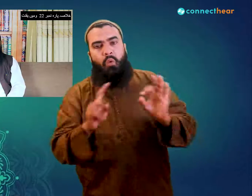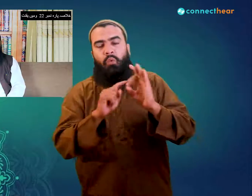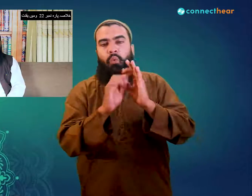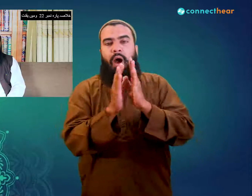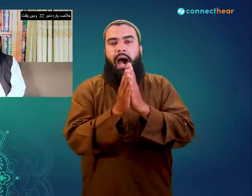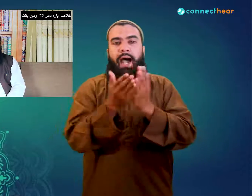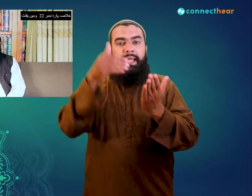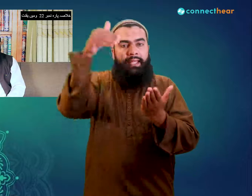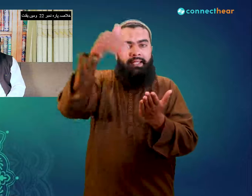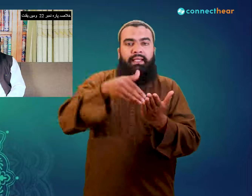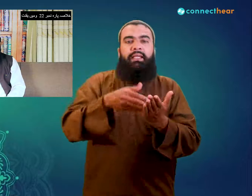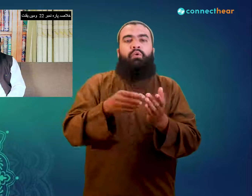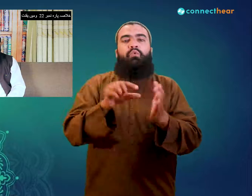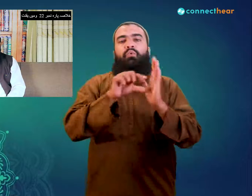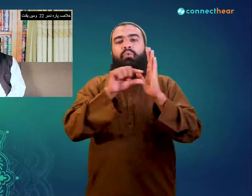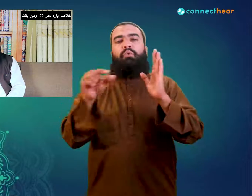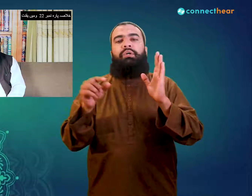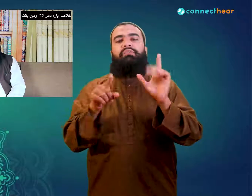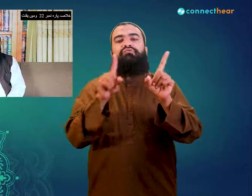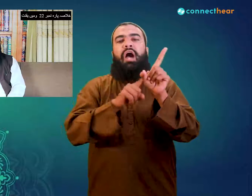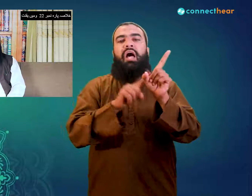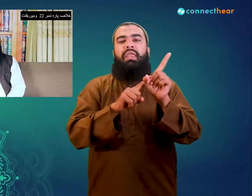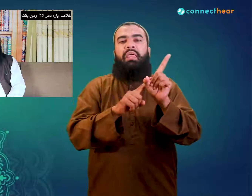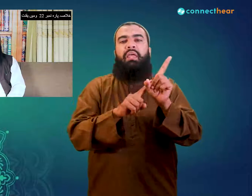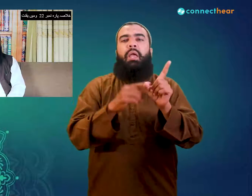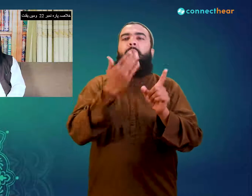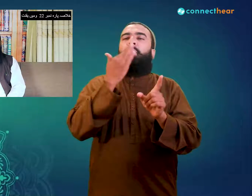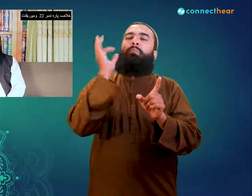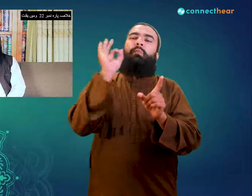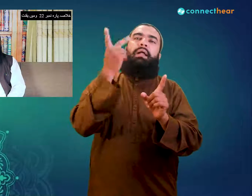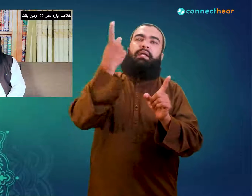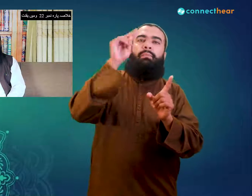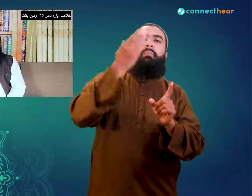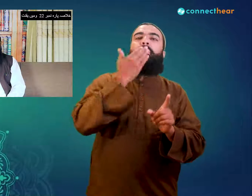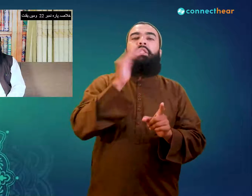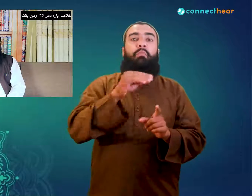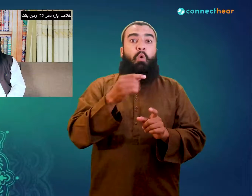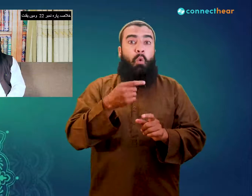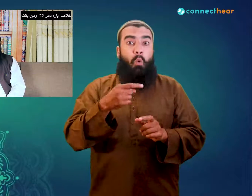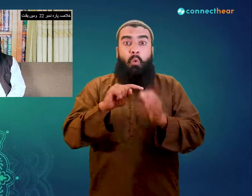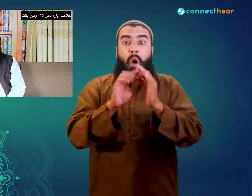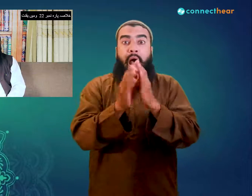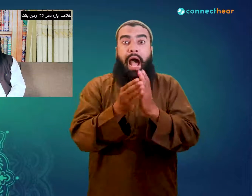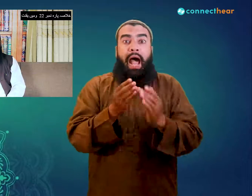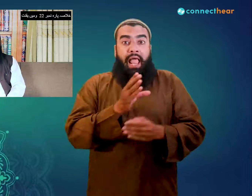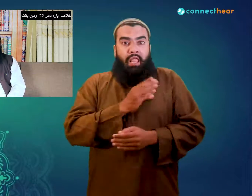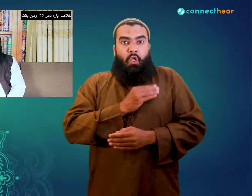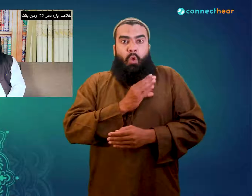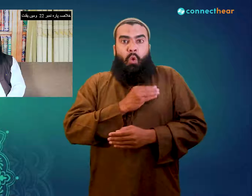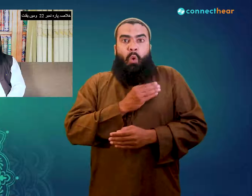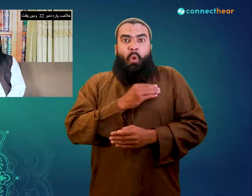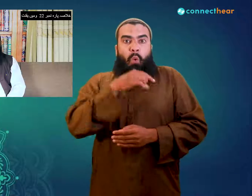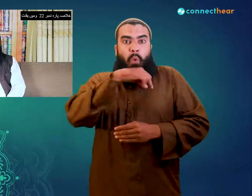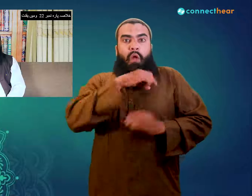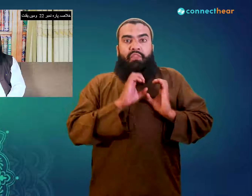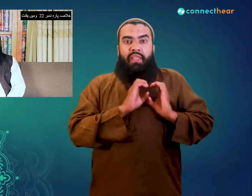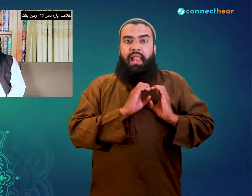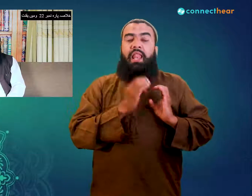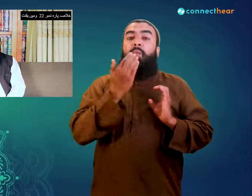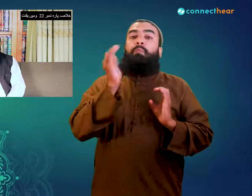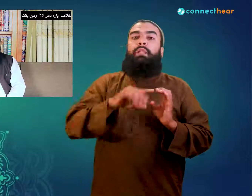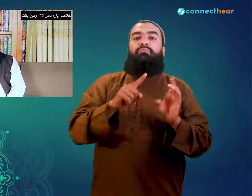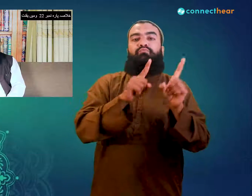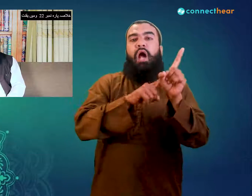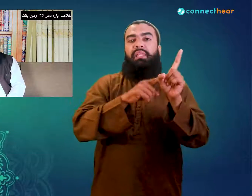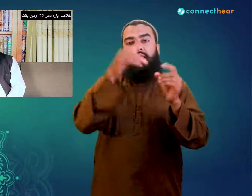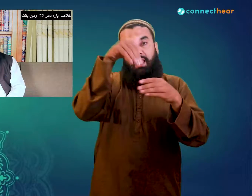مجید کا دل ہے۔ مرنے والے کے پاس سورہ یاسین جب پڑھی جاتی ہے تو اس کے موت کے وقت میں